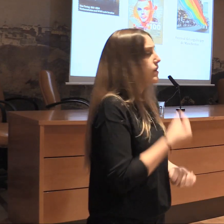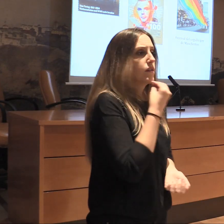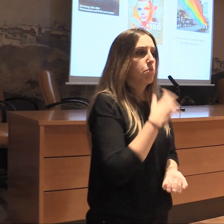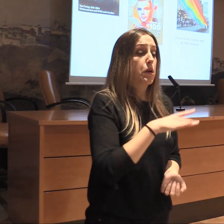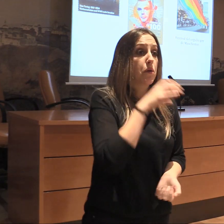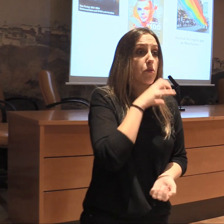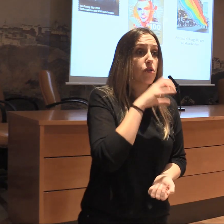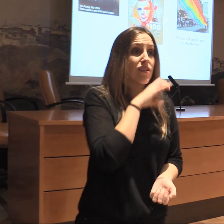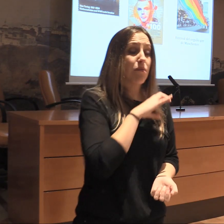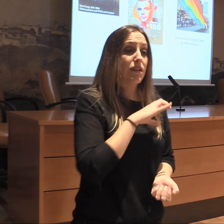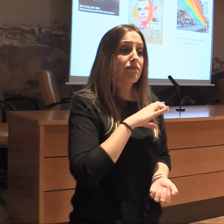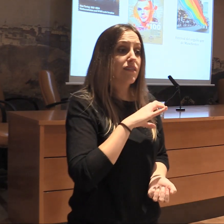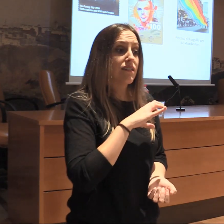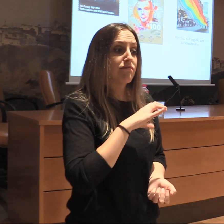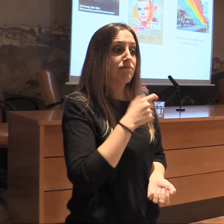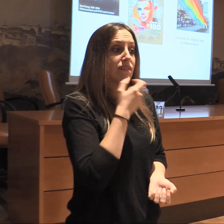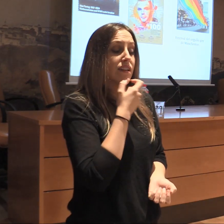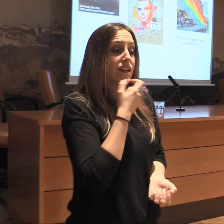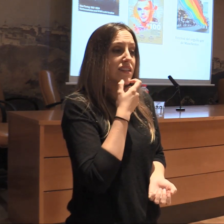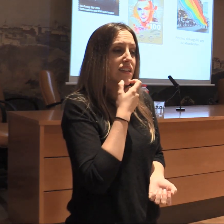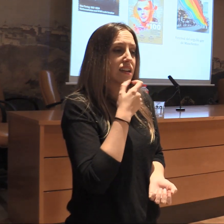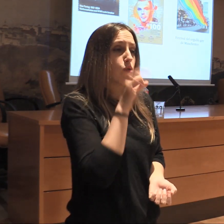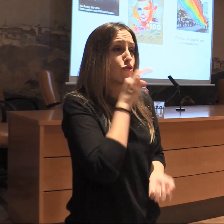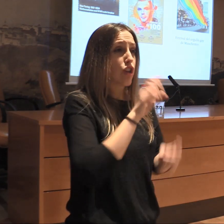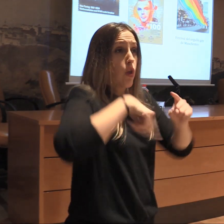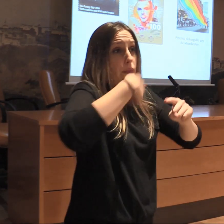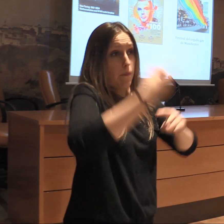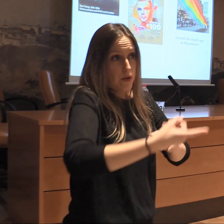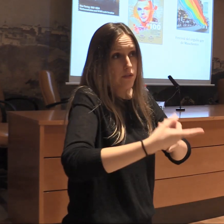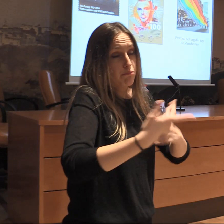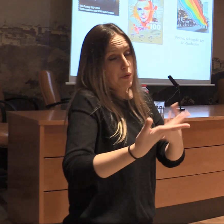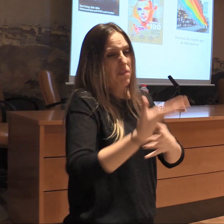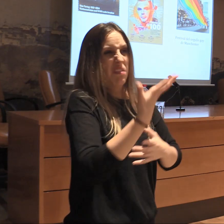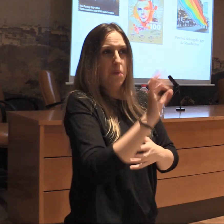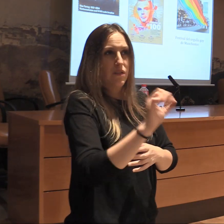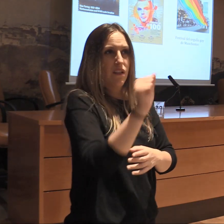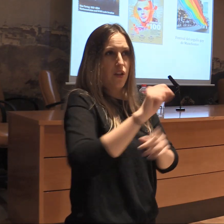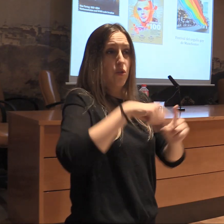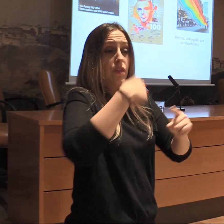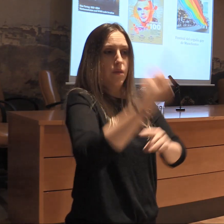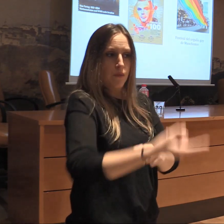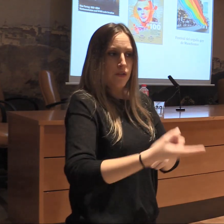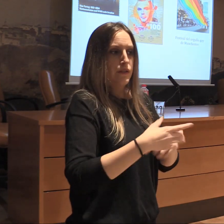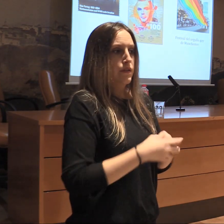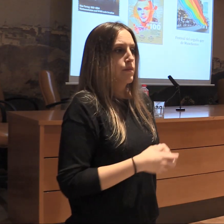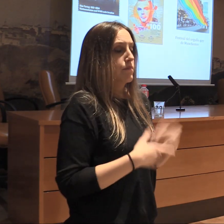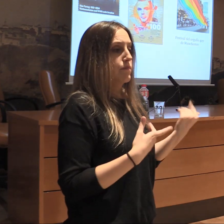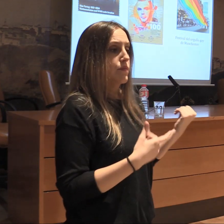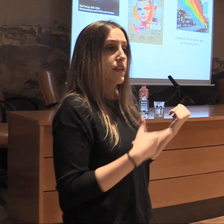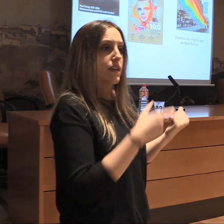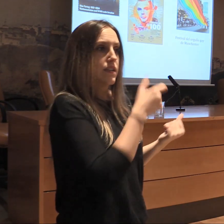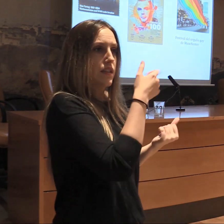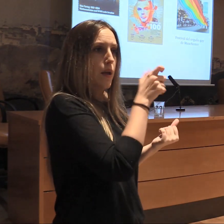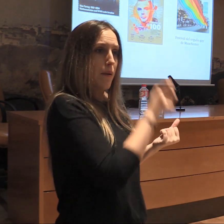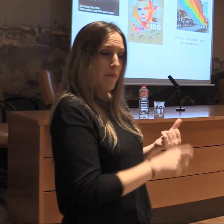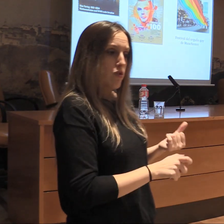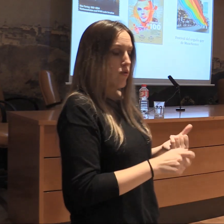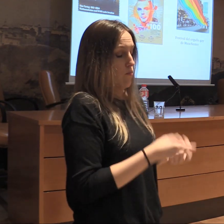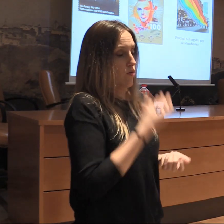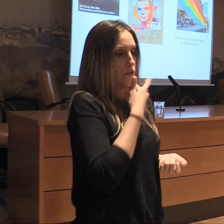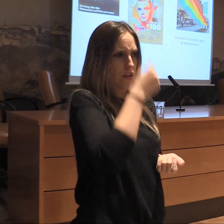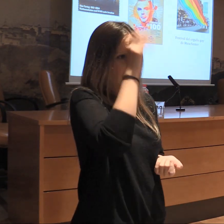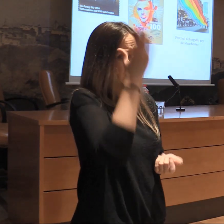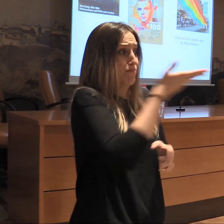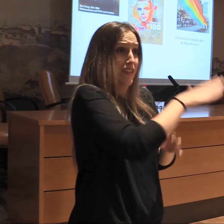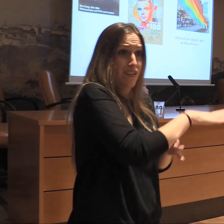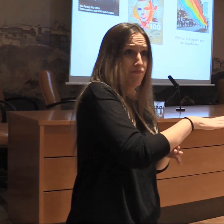Curiosamente, Inglaterra, en el año, un siglo después, 50 años después de haber matado a esta persona tan brillante,